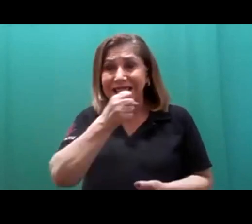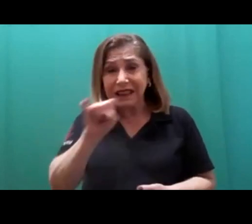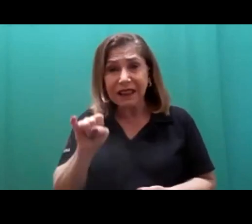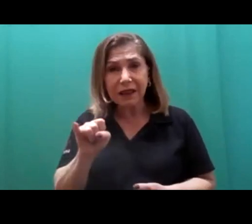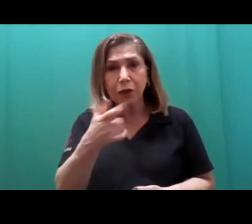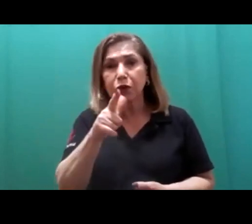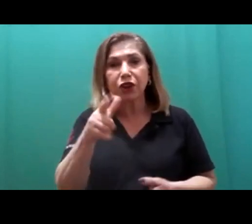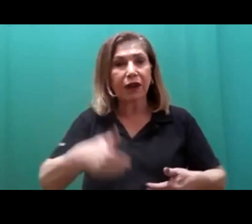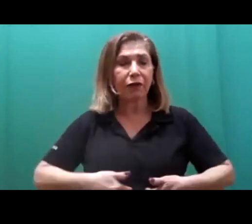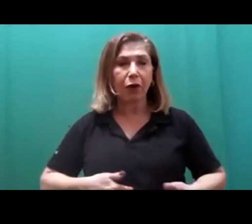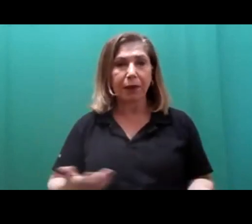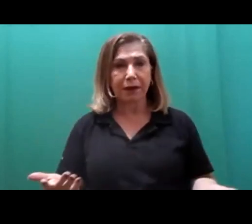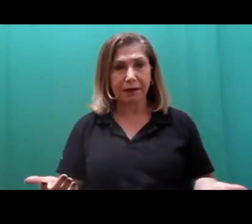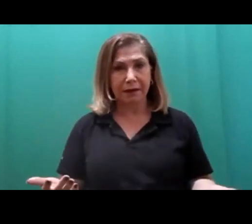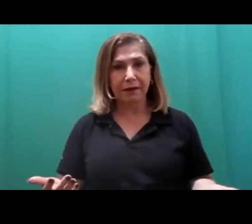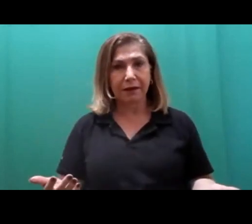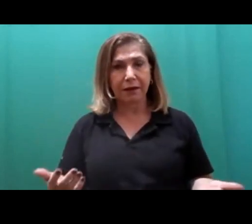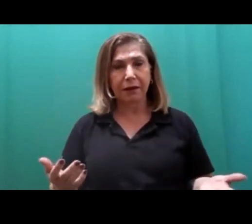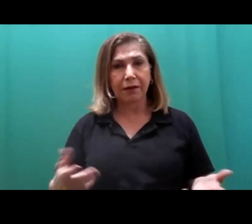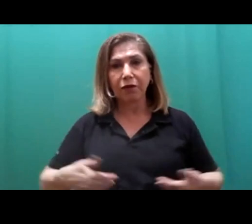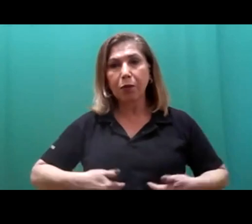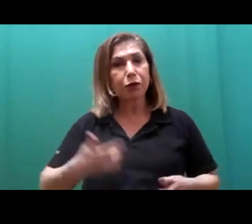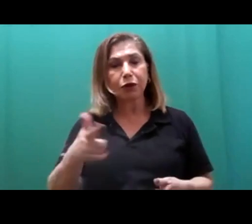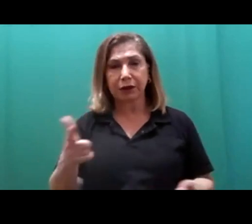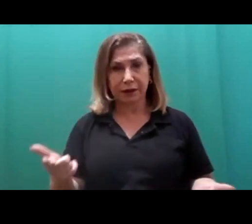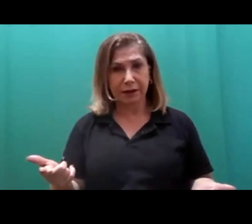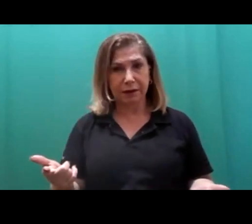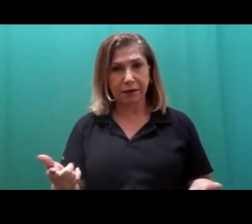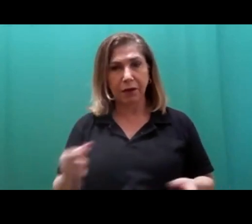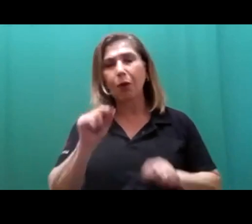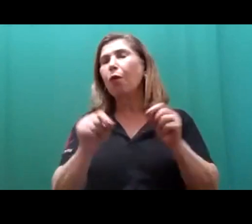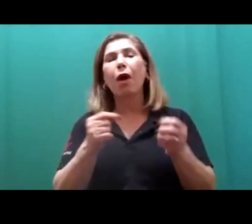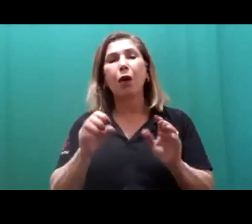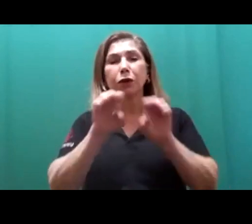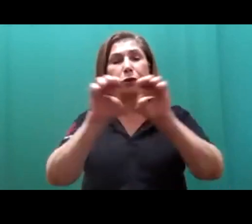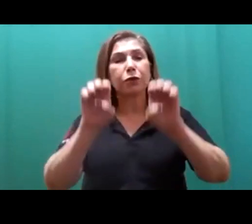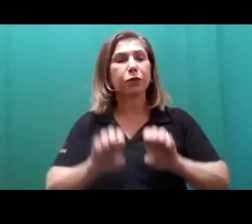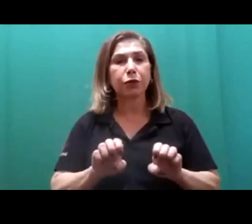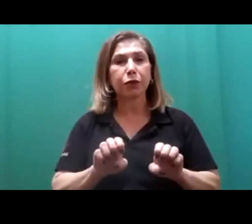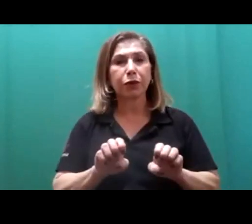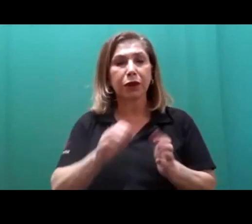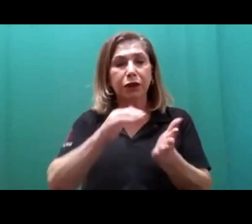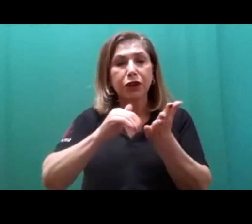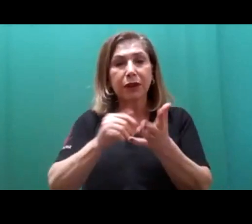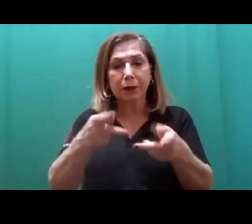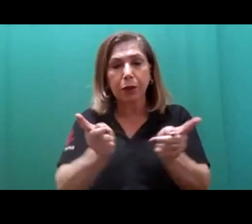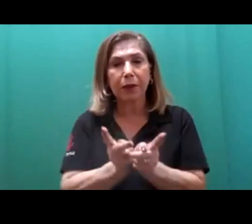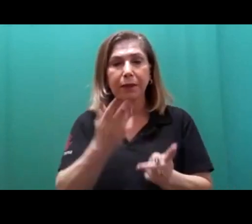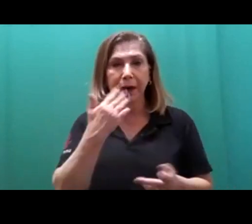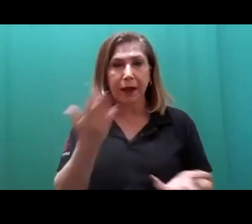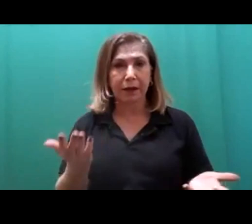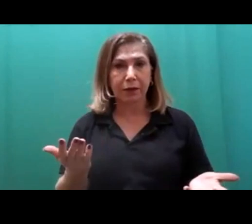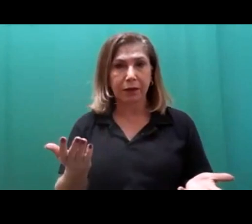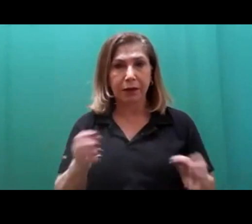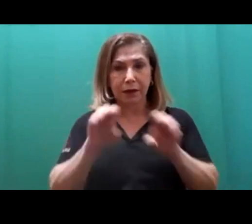é a estrutura que não deixa as pessoas acessarem a comida? Qual é a estrutura que tira a comida do prato das pessoas? A gente tem